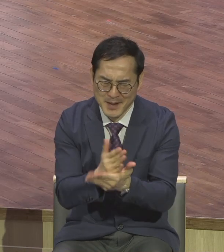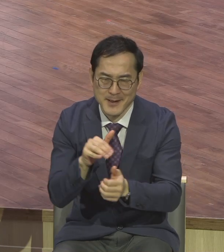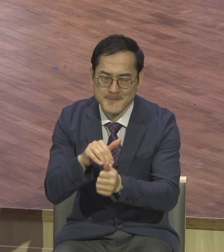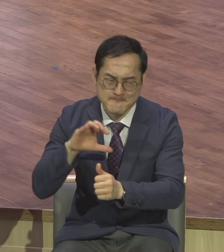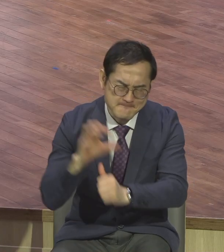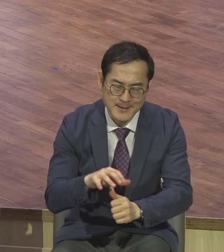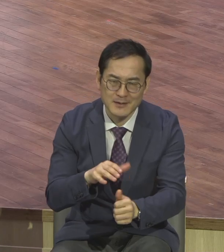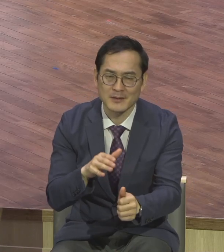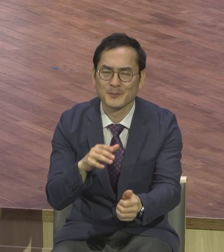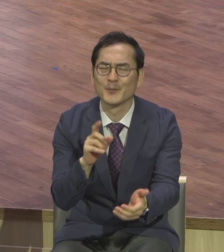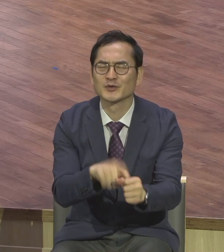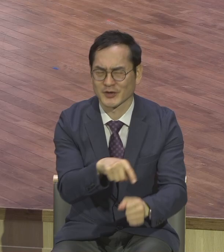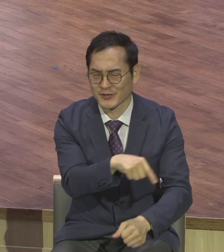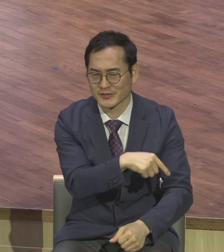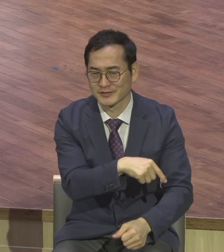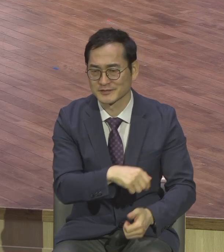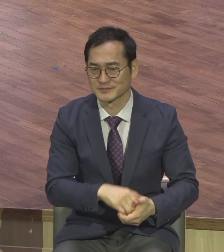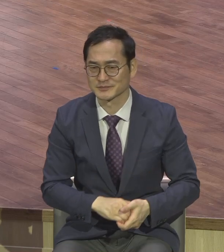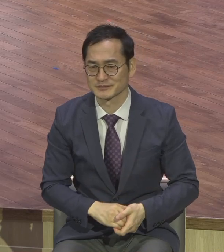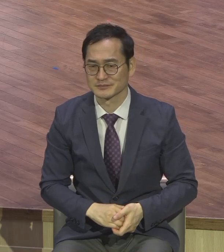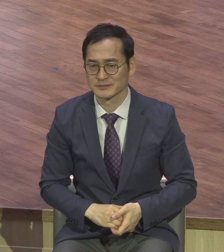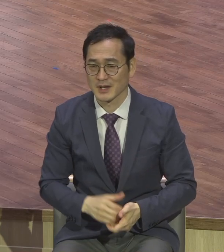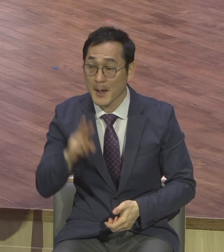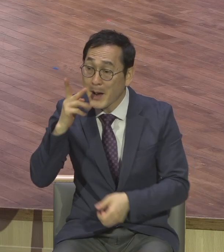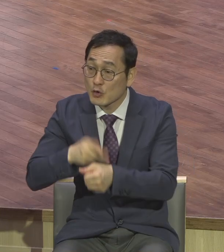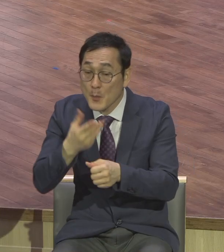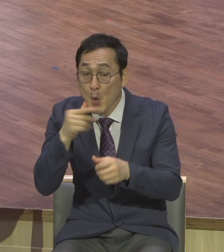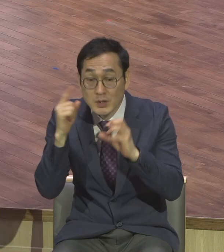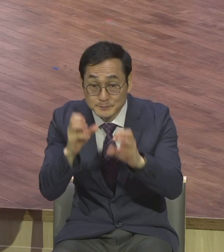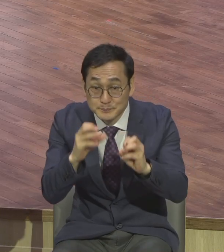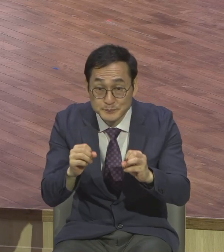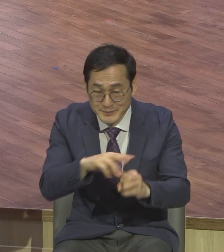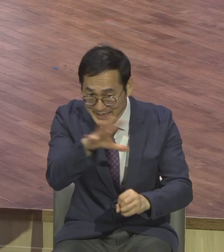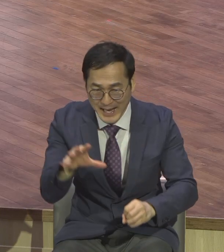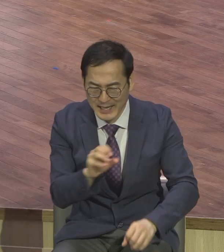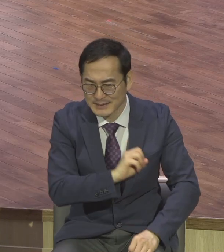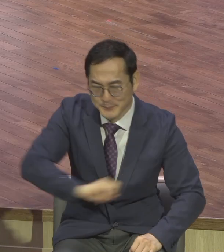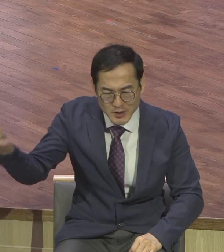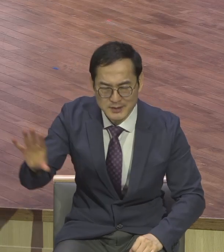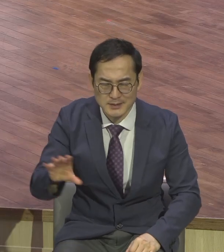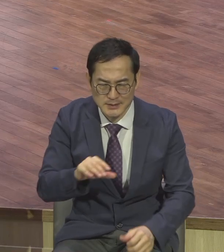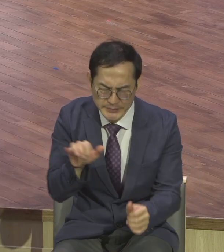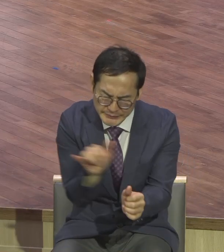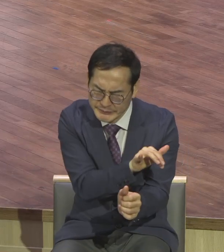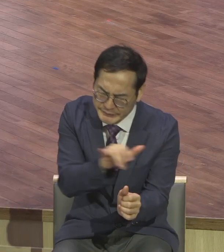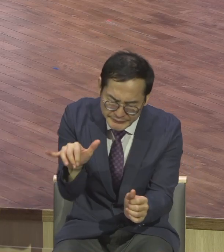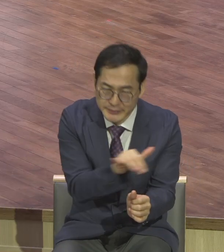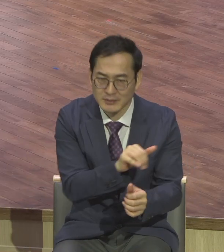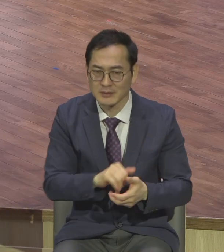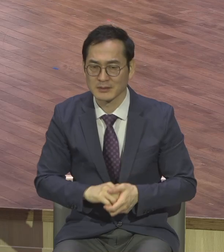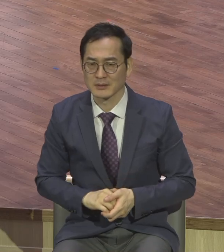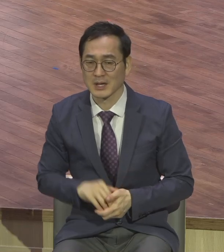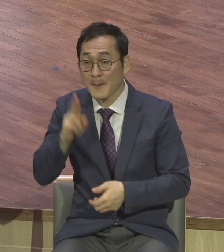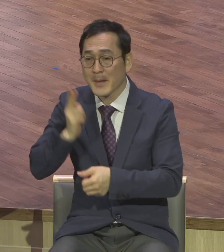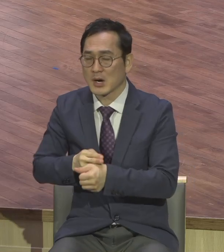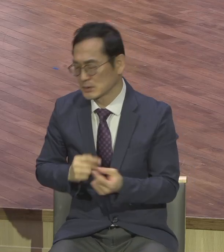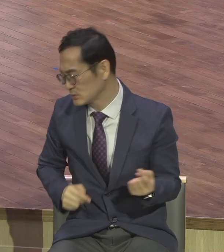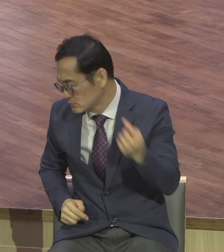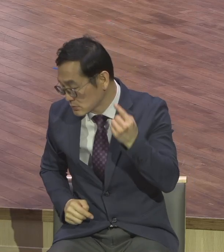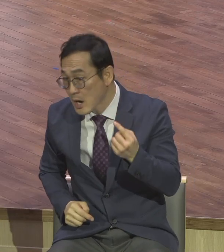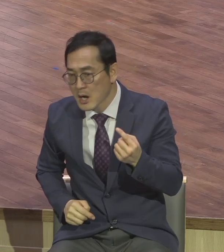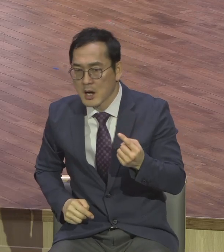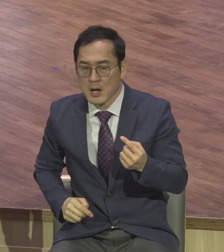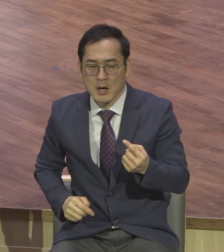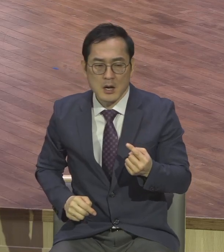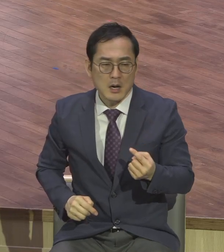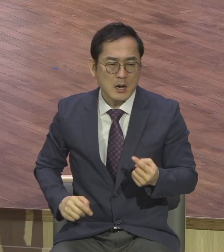바울이 전한 복음을 잊어버리도록. 그렇기 때문에 바울이 가만히 있을 수가 없었습니다.